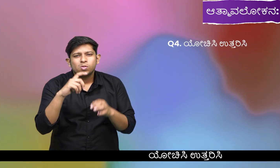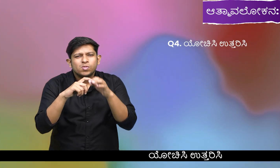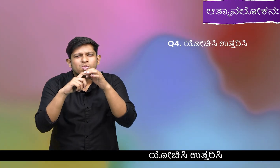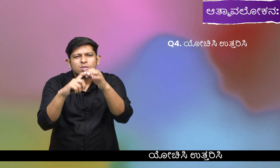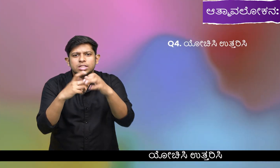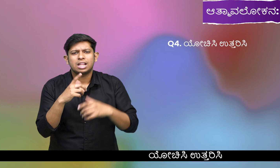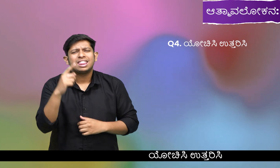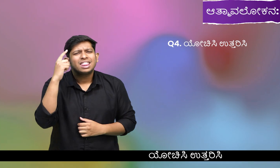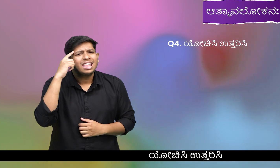ಯೋಚಿಸಿ ಉತ್ತರಿಸಿ.